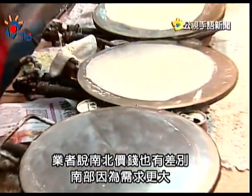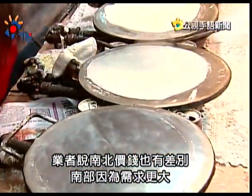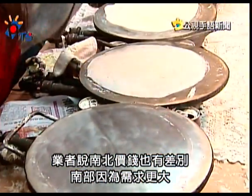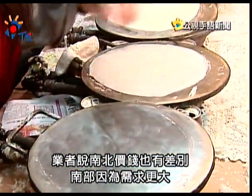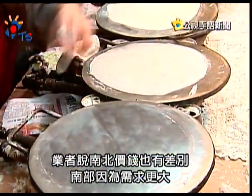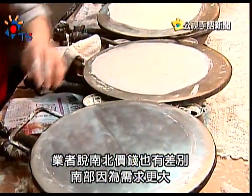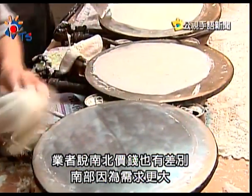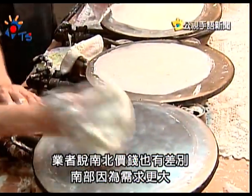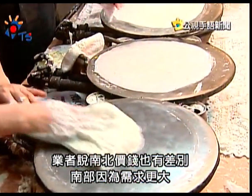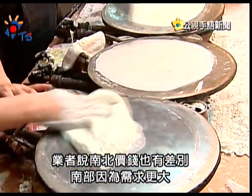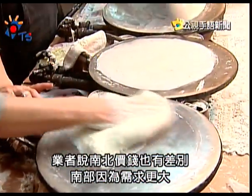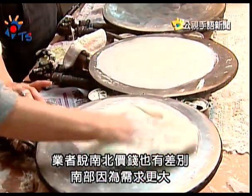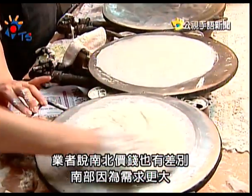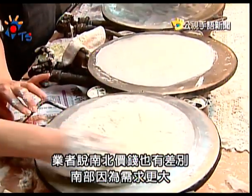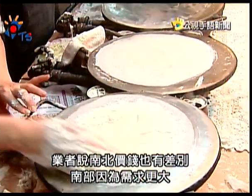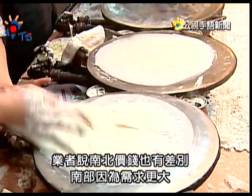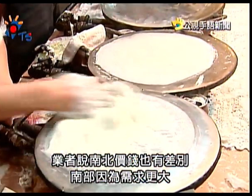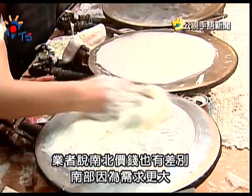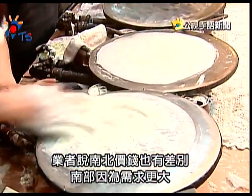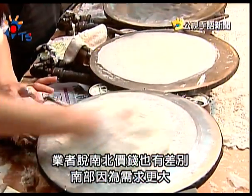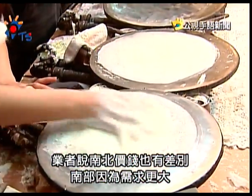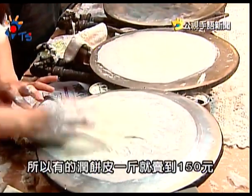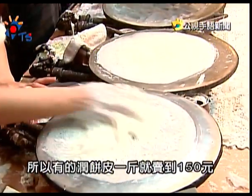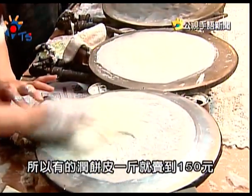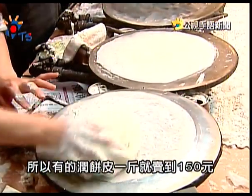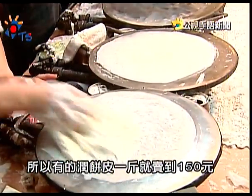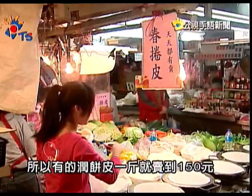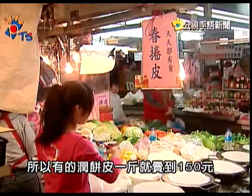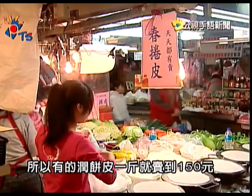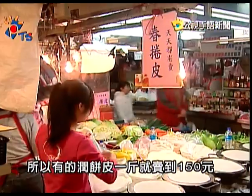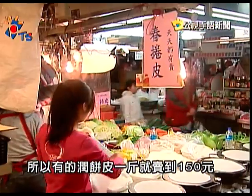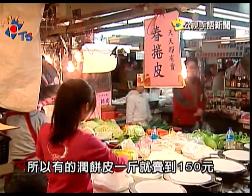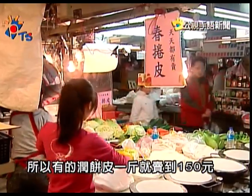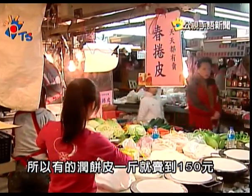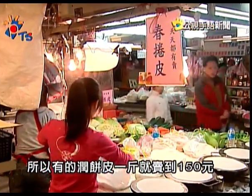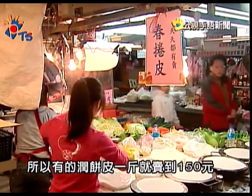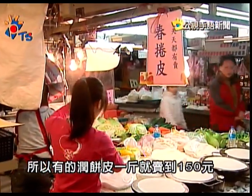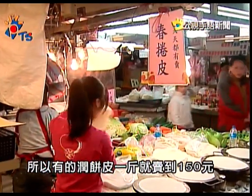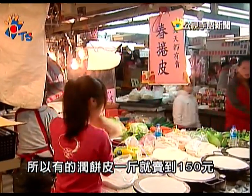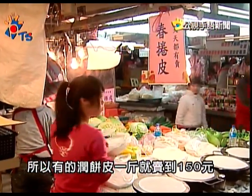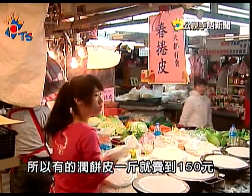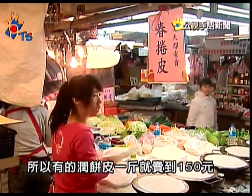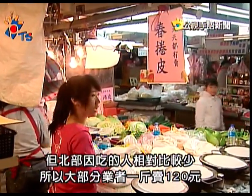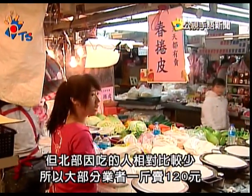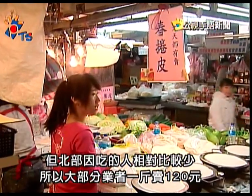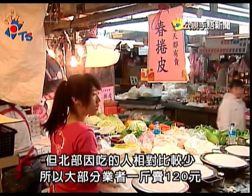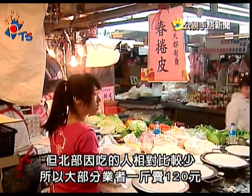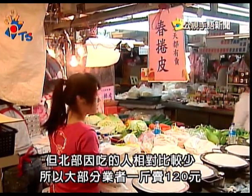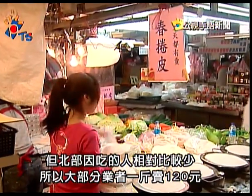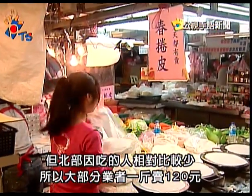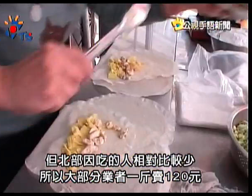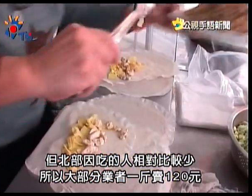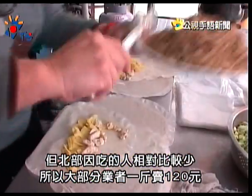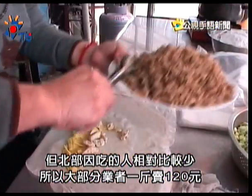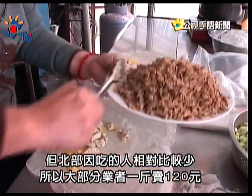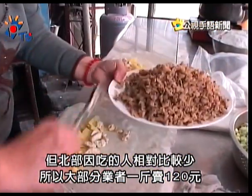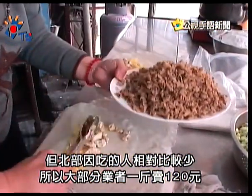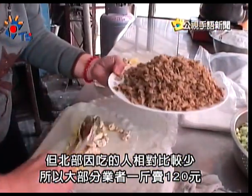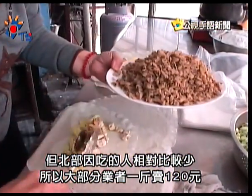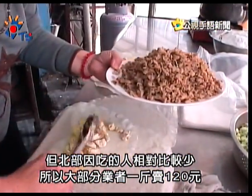钱也有差别，南部因为需求更大，所以有的润饼皮一斤就卖到150元，但北部因吃的人相对比较少，所以大部分业